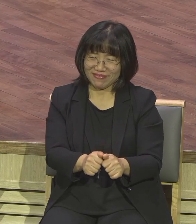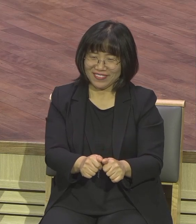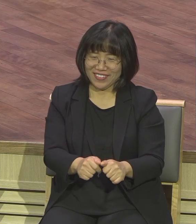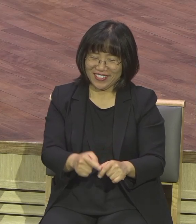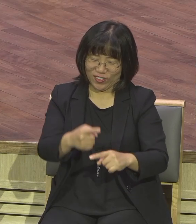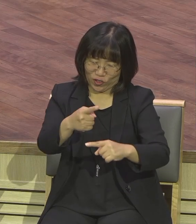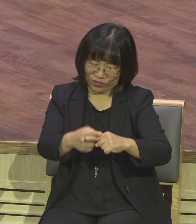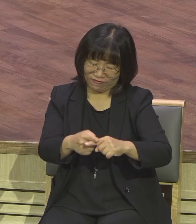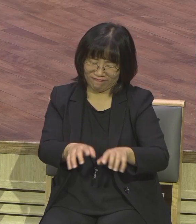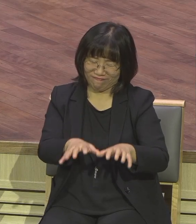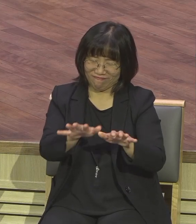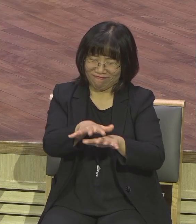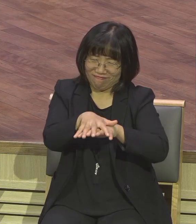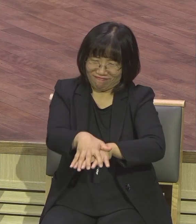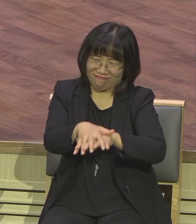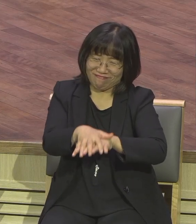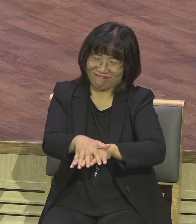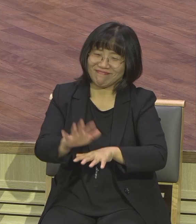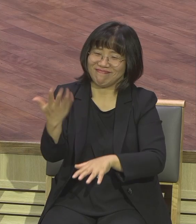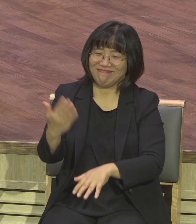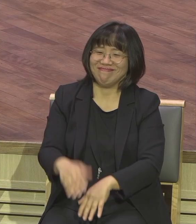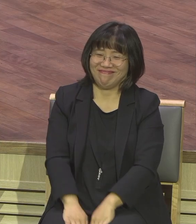그걸